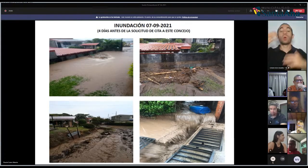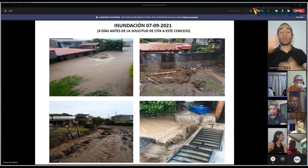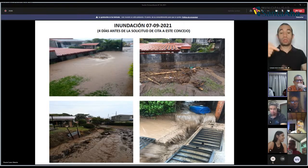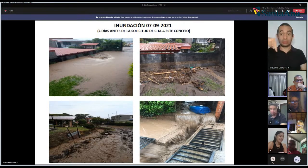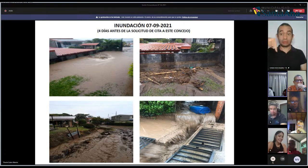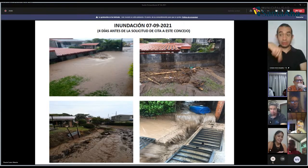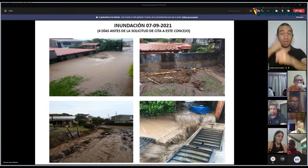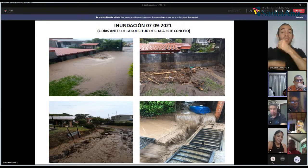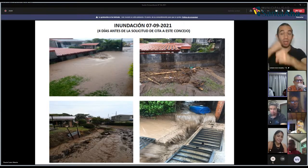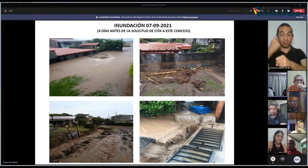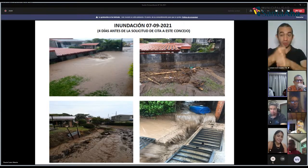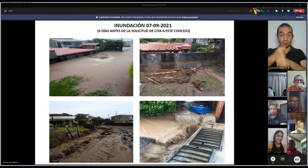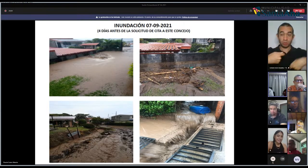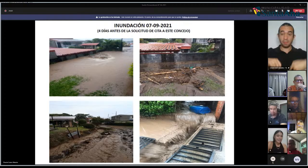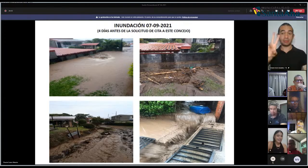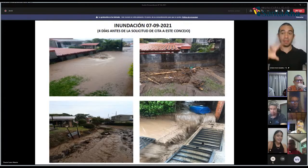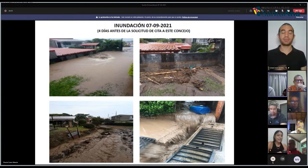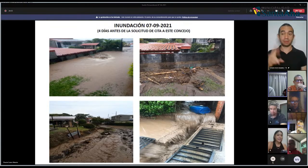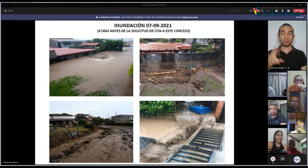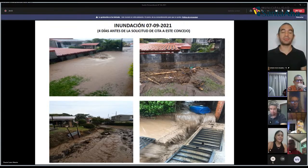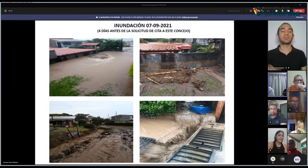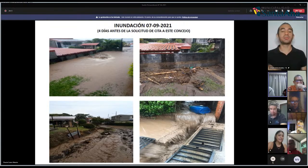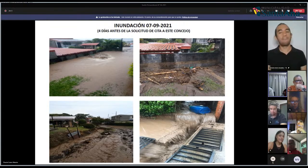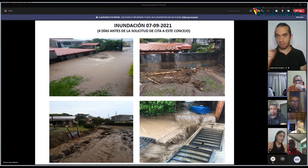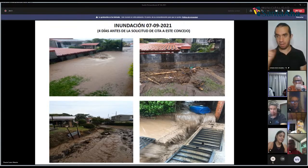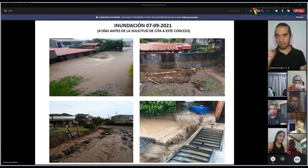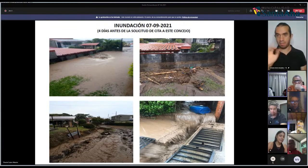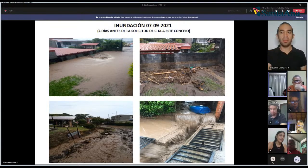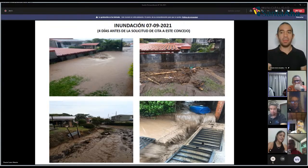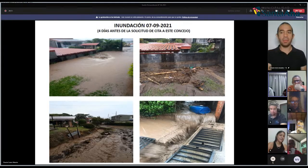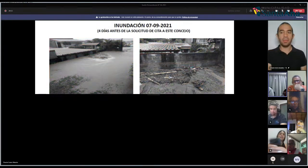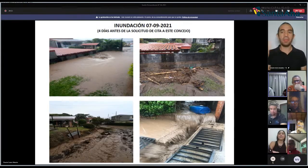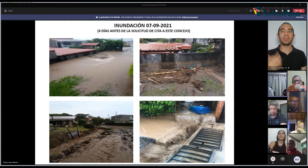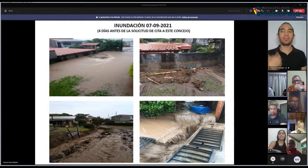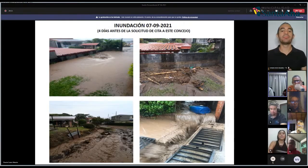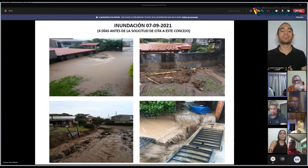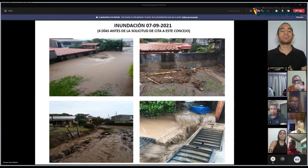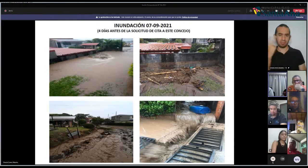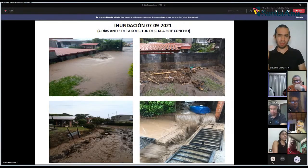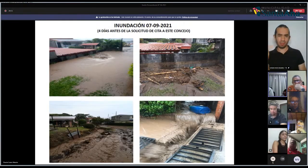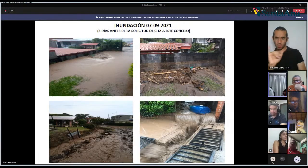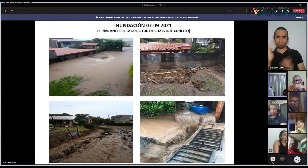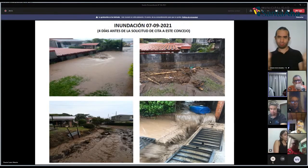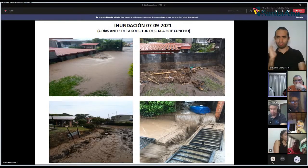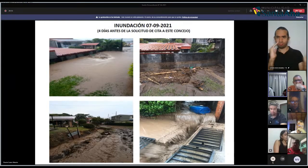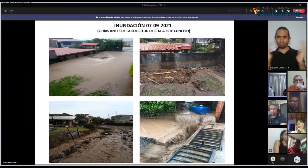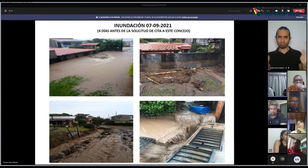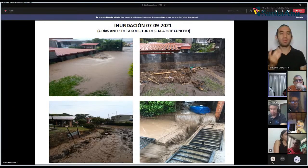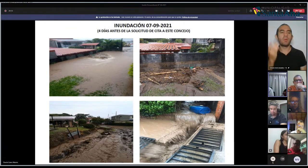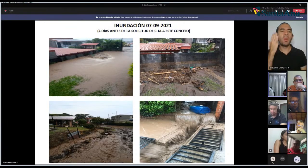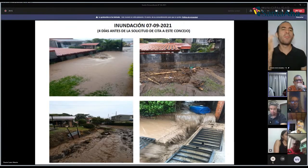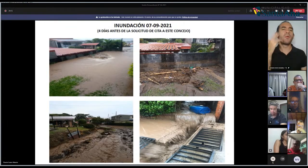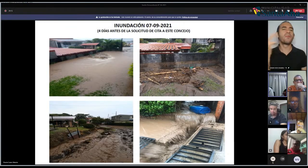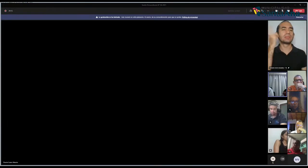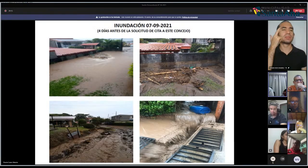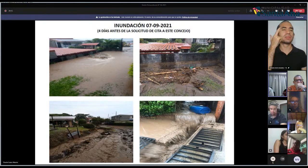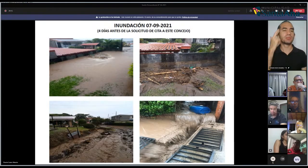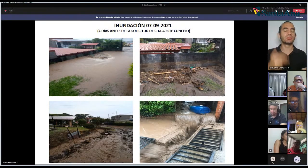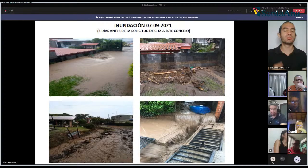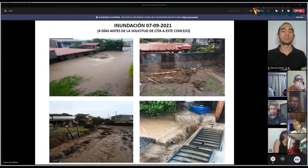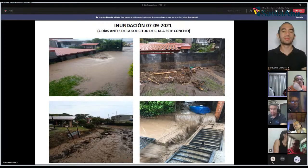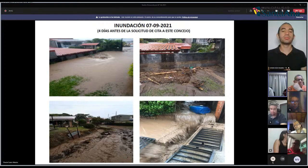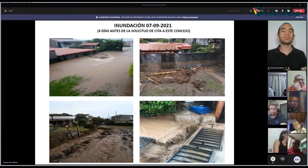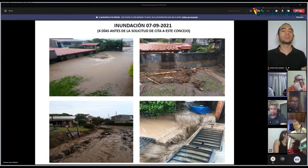las mismas condiciones y todos estos se producen este por el caudal que baja